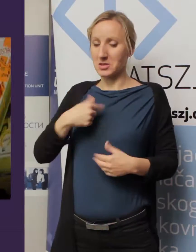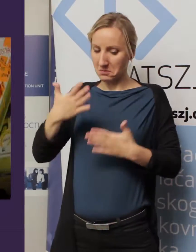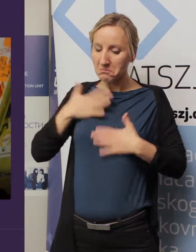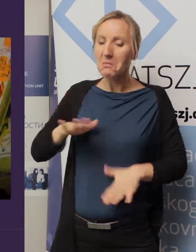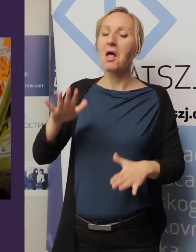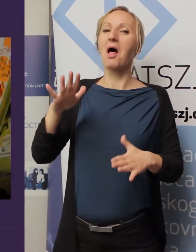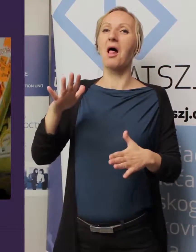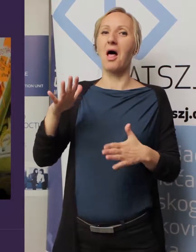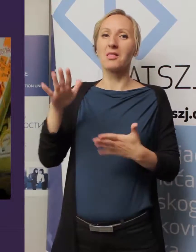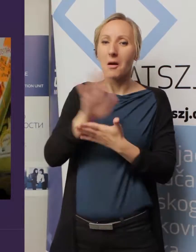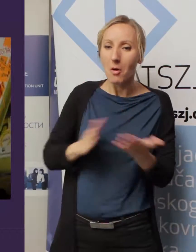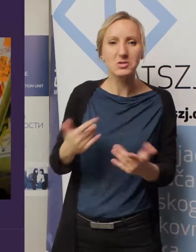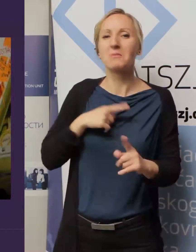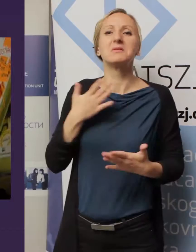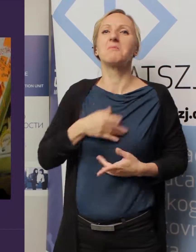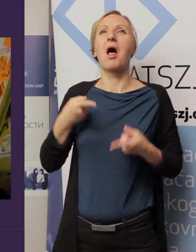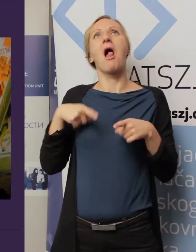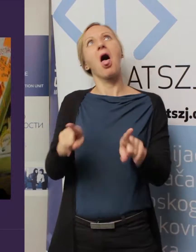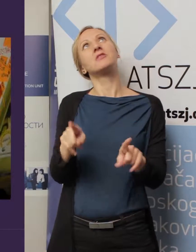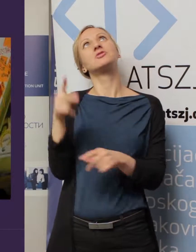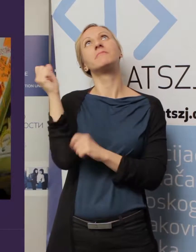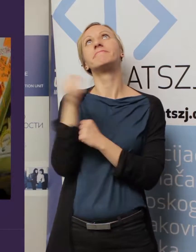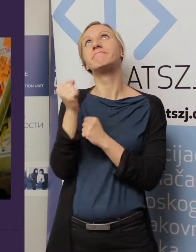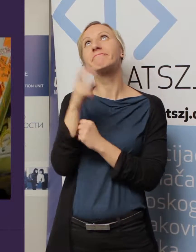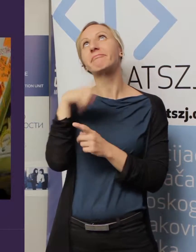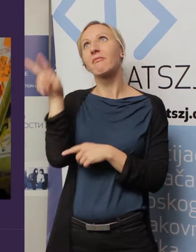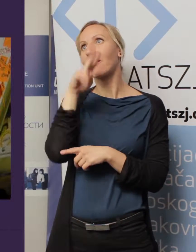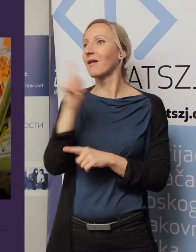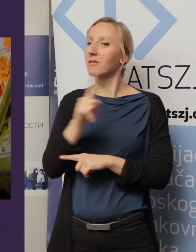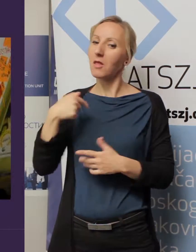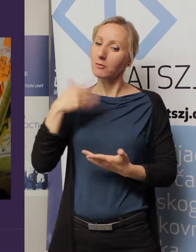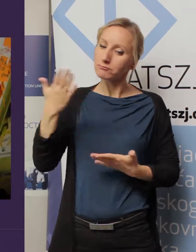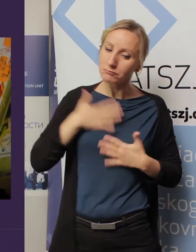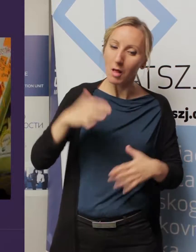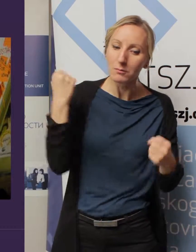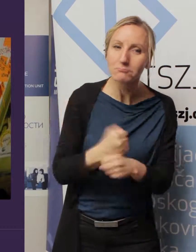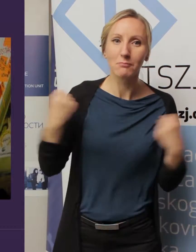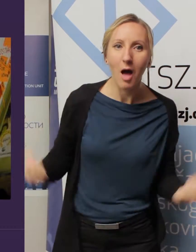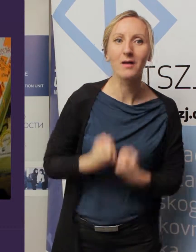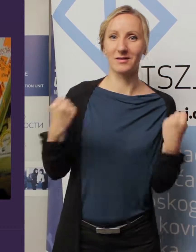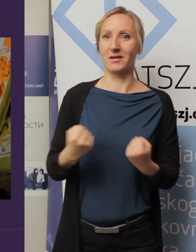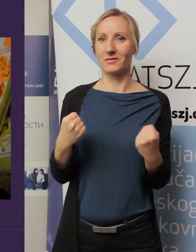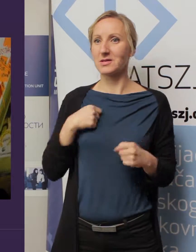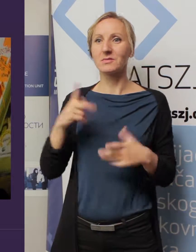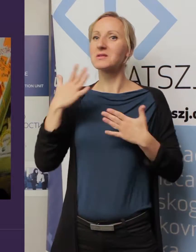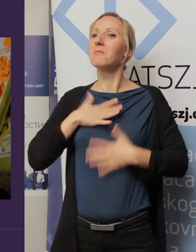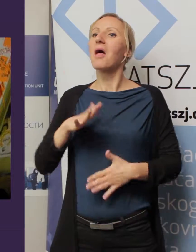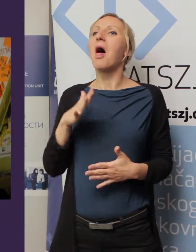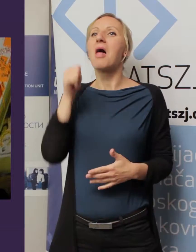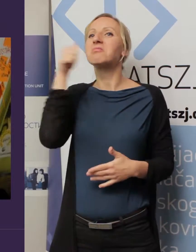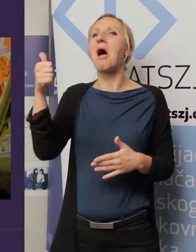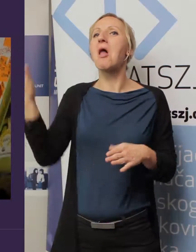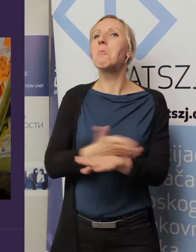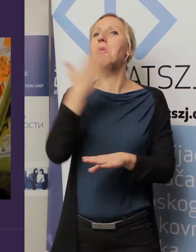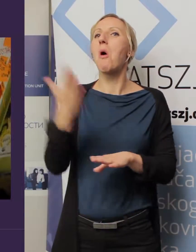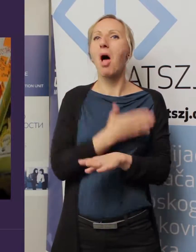sam i htjela sam da se pokrenem, nisam htjela da ležim ceo dan i da gledam u plafon. I tako da sam onda počela iz te neke želje da mi ne prolaze